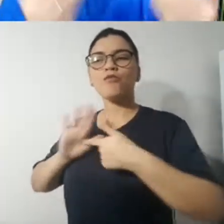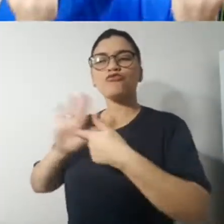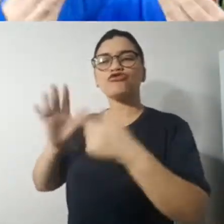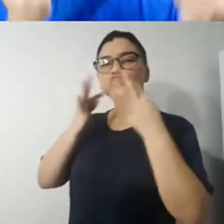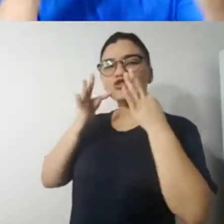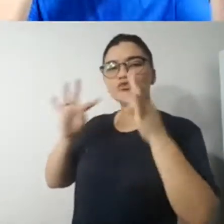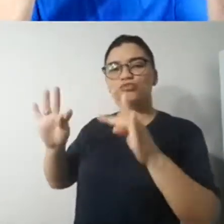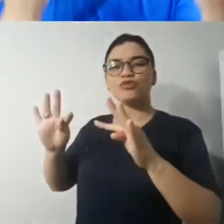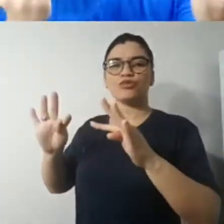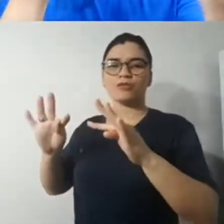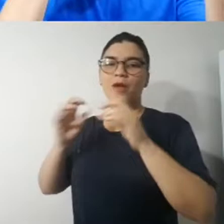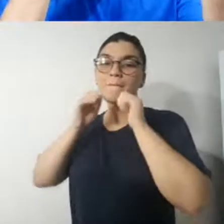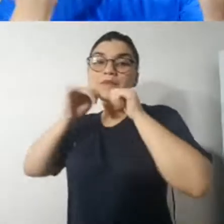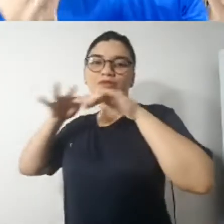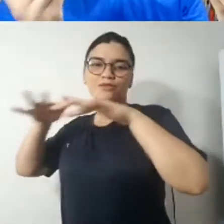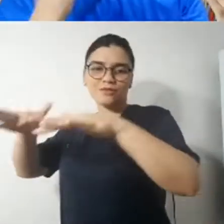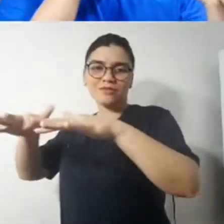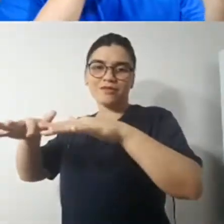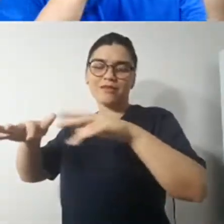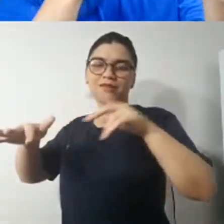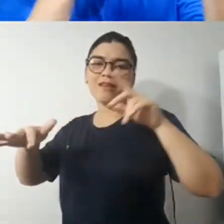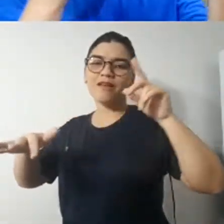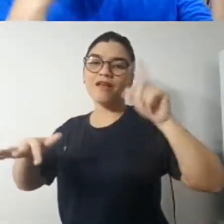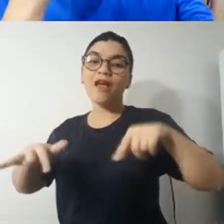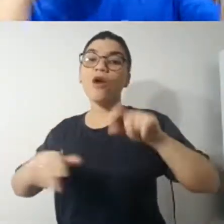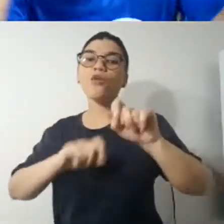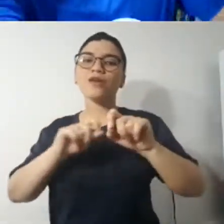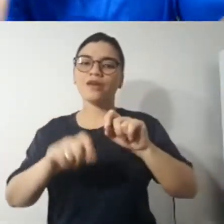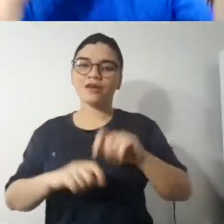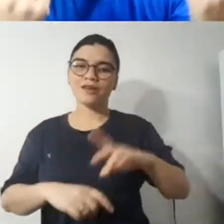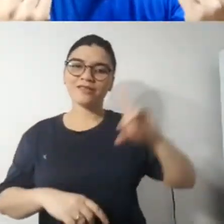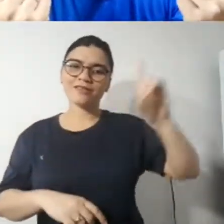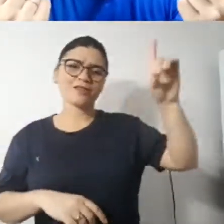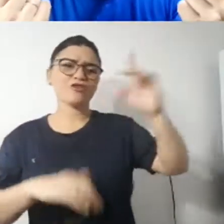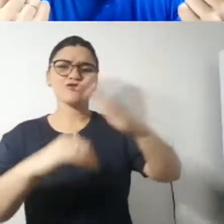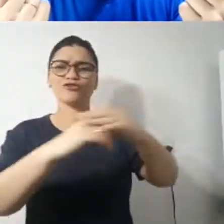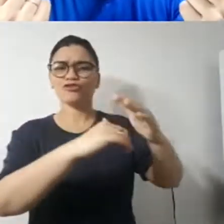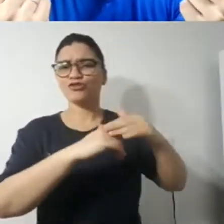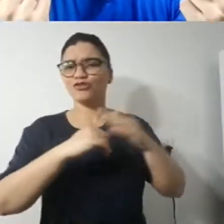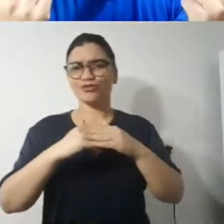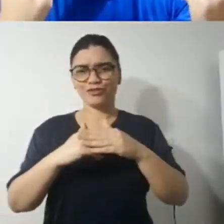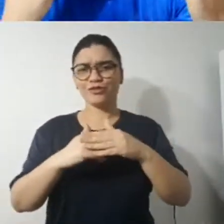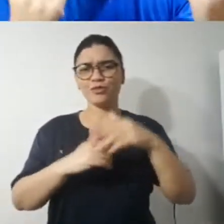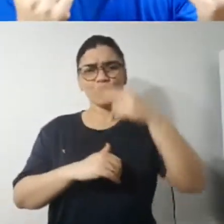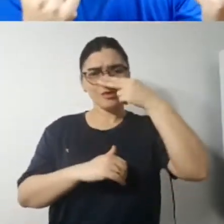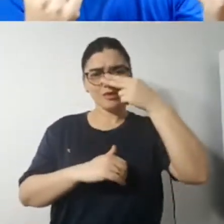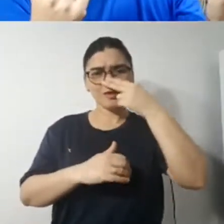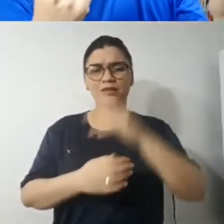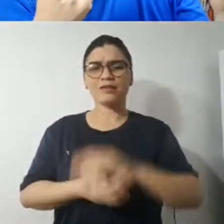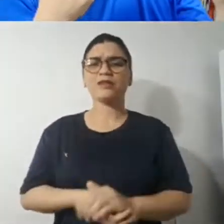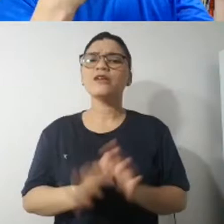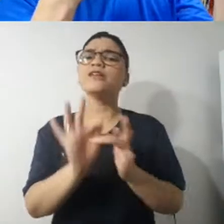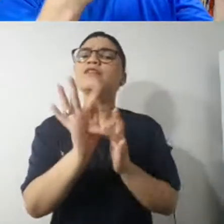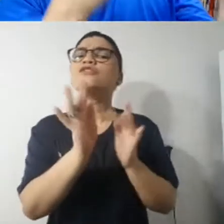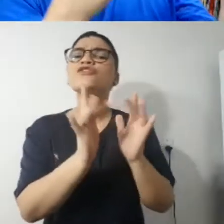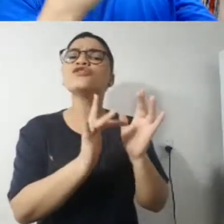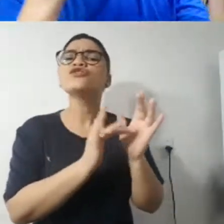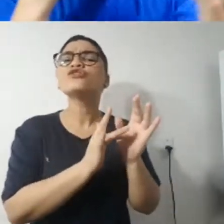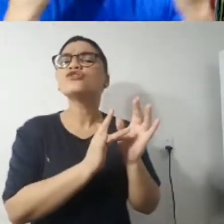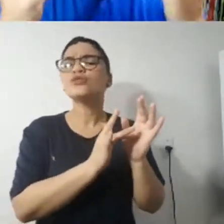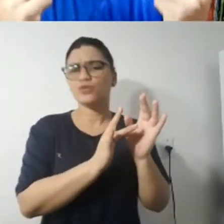Isso é o chamado cristão. O que é que Jesus foi na vida dos que